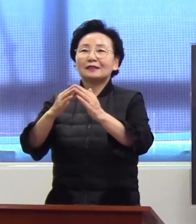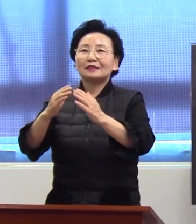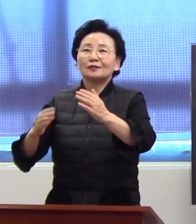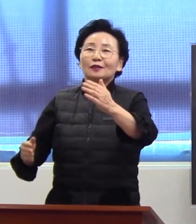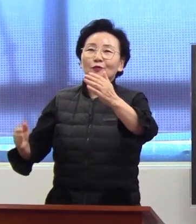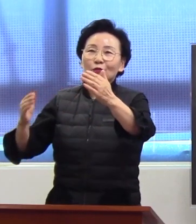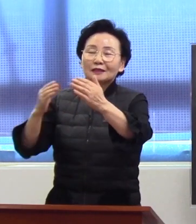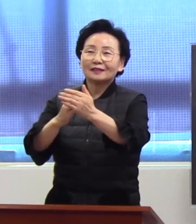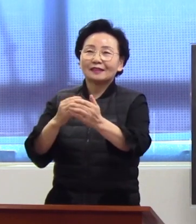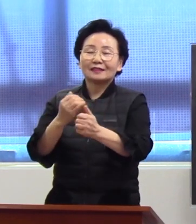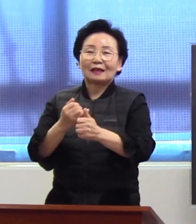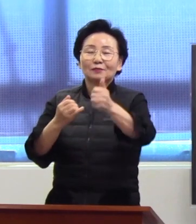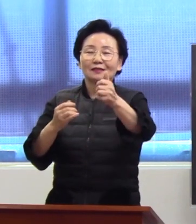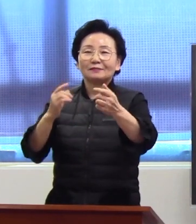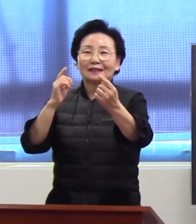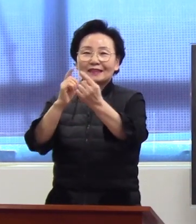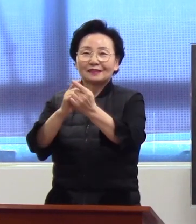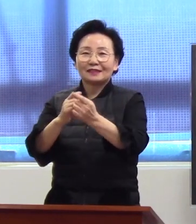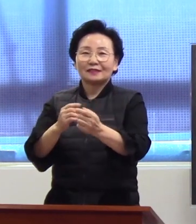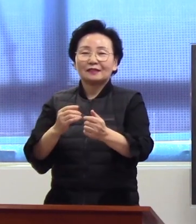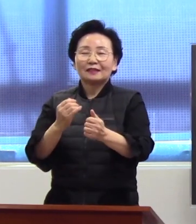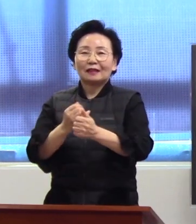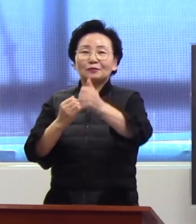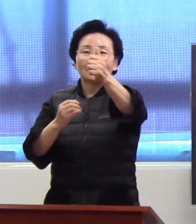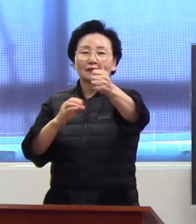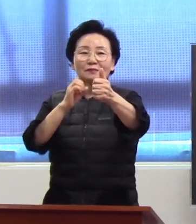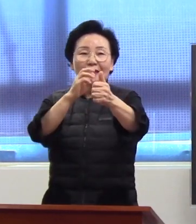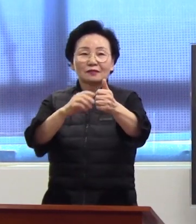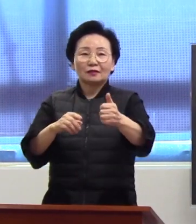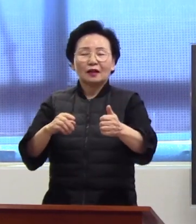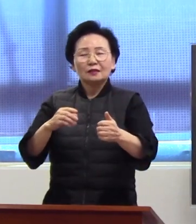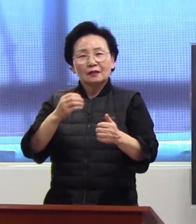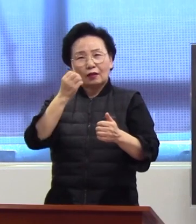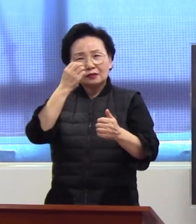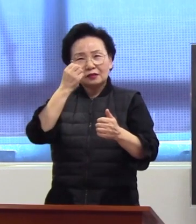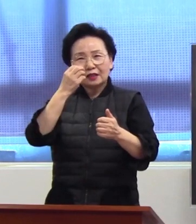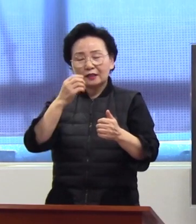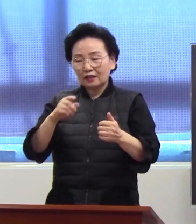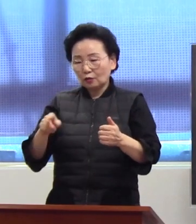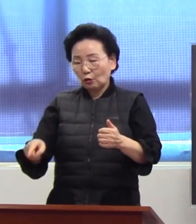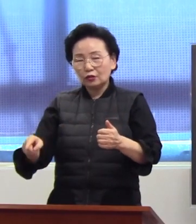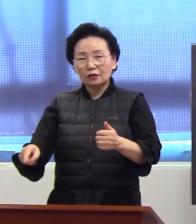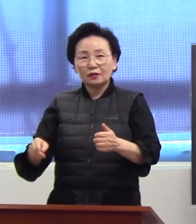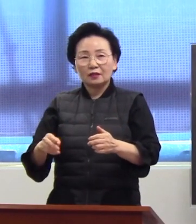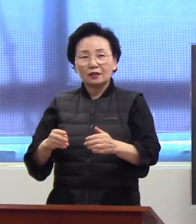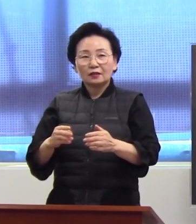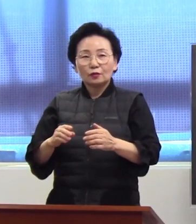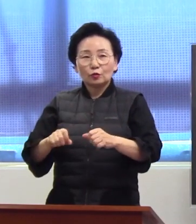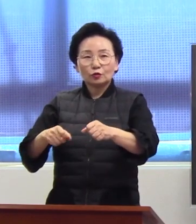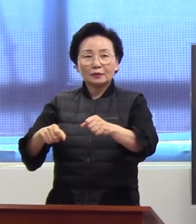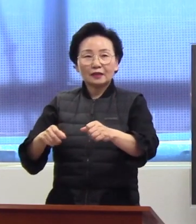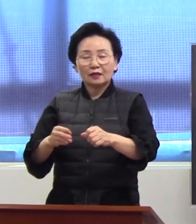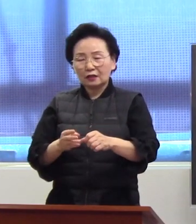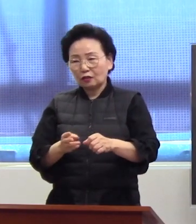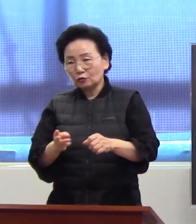이제 도착을 해서 남편을 만났어. 그래서 남편한테 말해서 이상해. 거기 오토바이가 자꾸